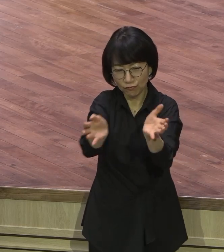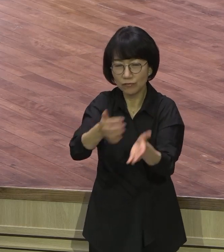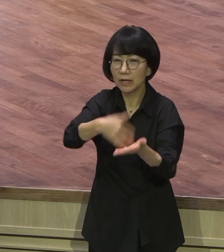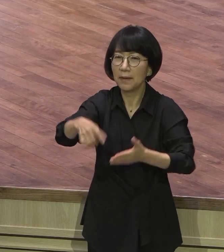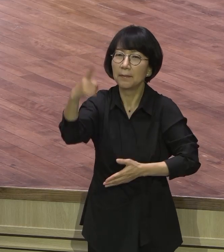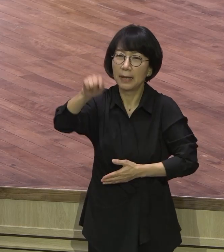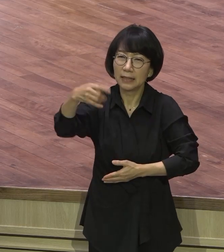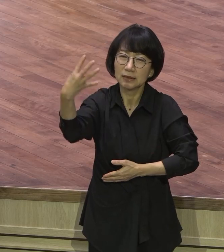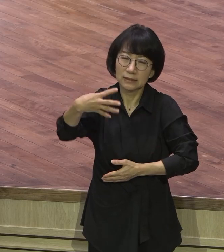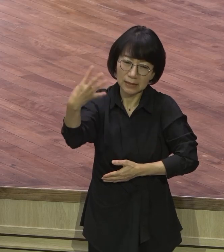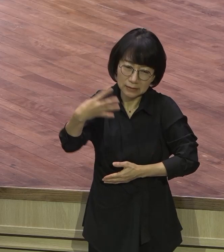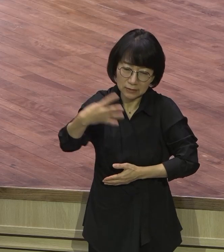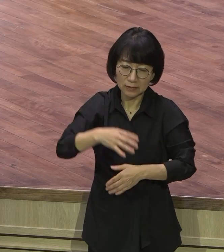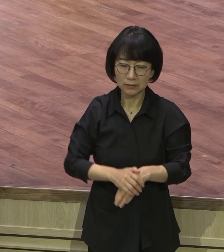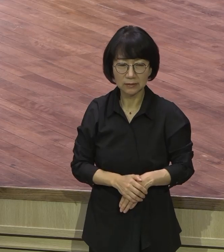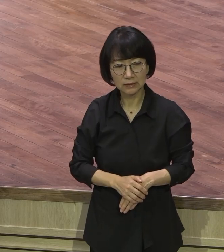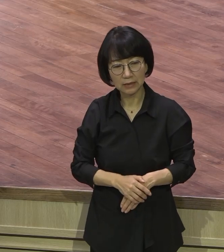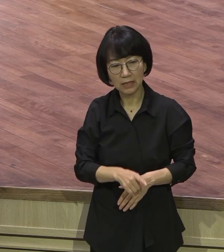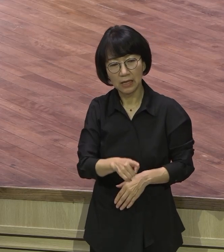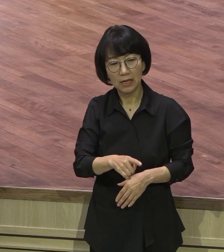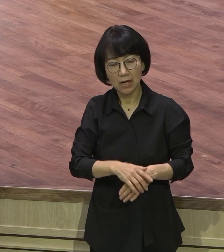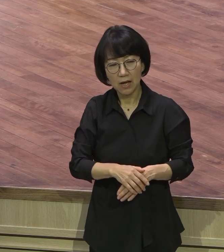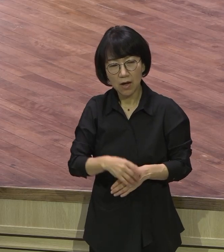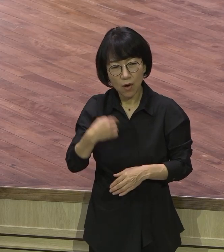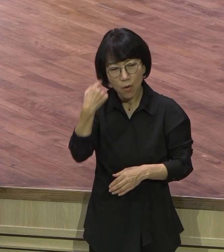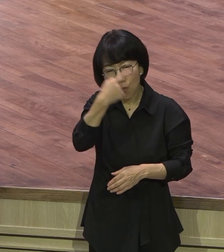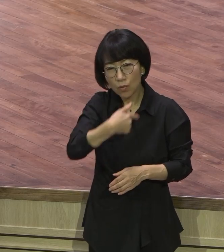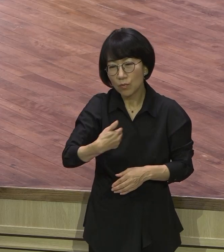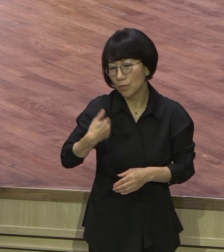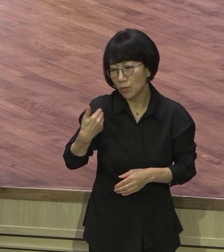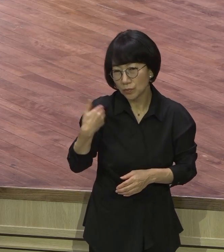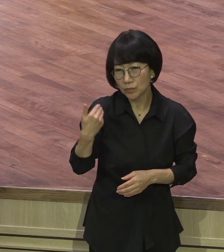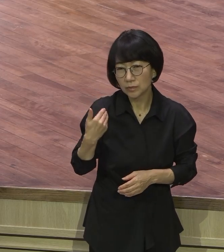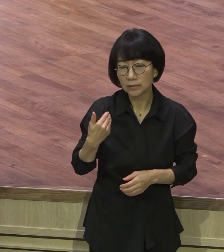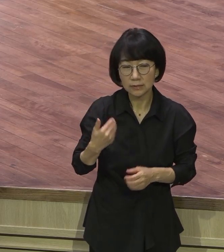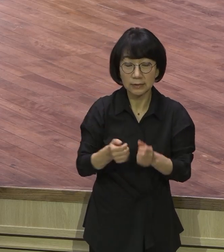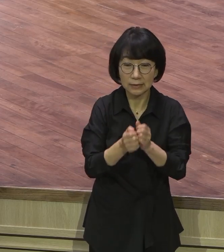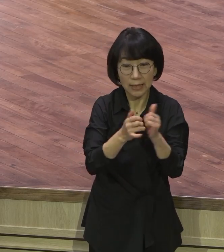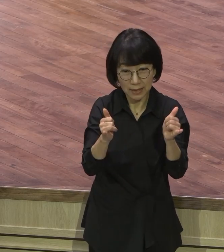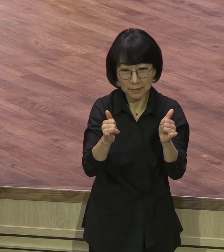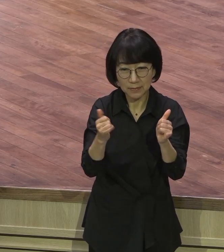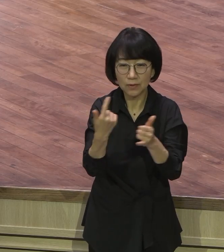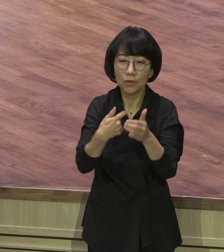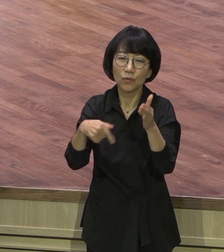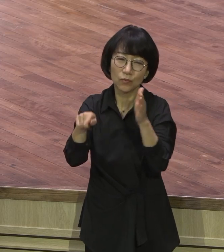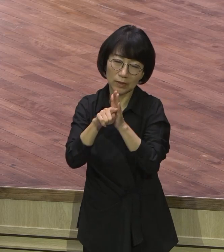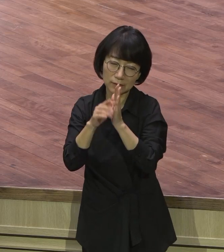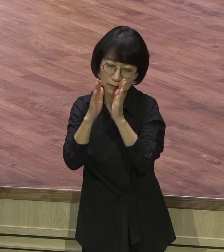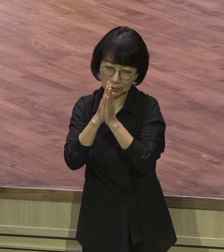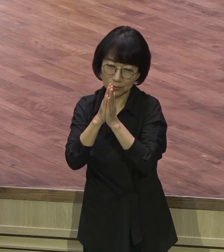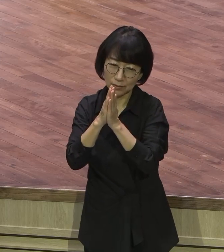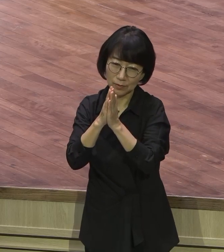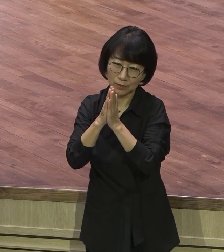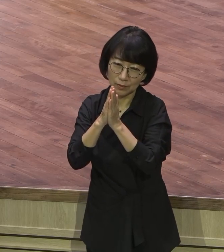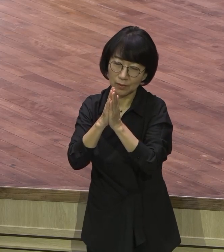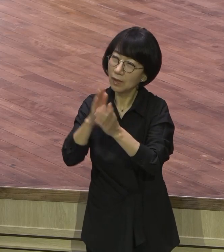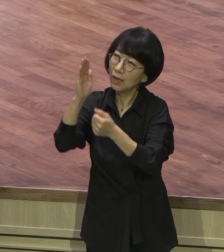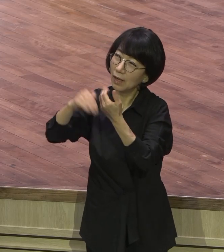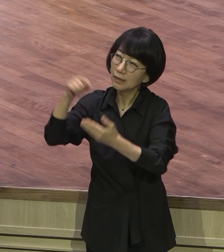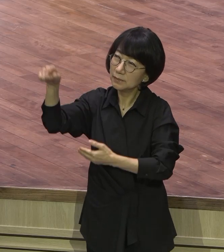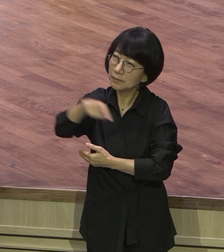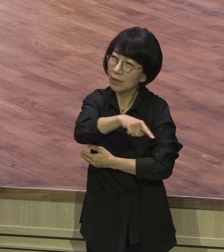영혼들을 향해서 알지도 못하는 만나보지도 없는 그 영혼들을 향해서 하나님이여 저 영혼들을 구원해 달라고 매일 기도하고